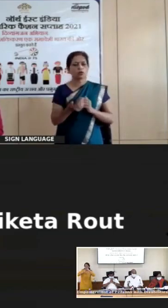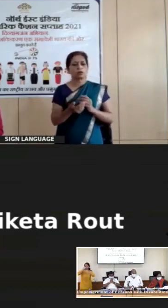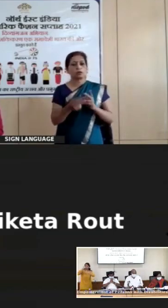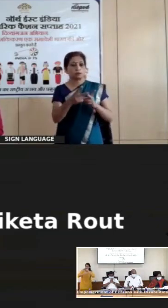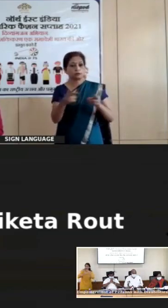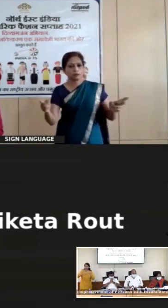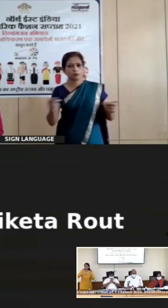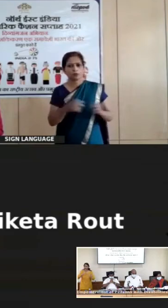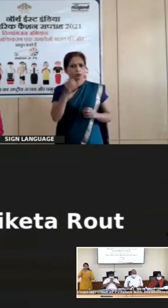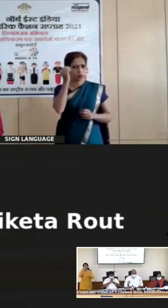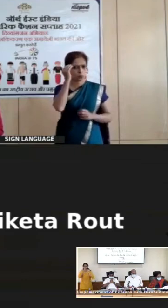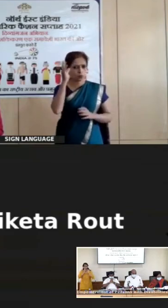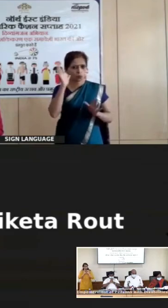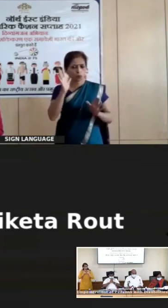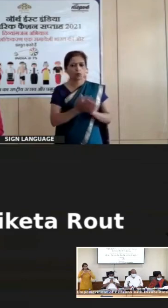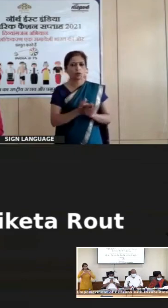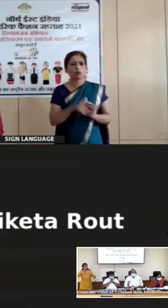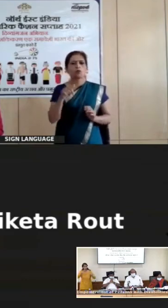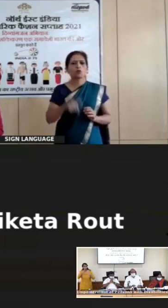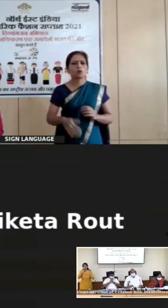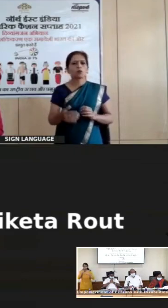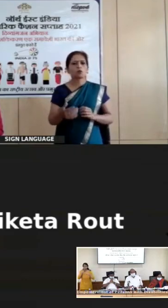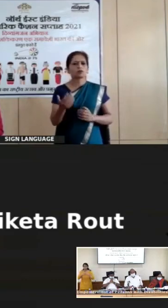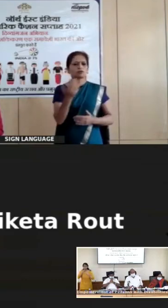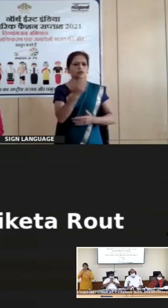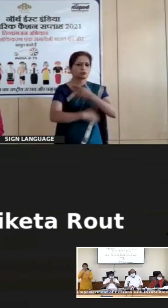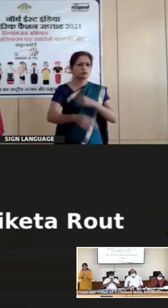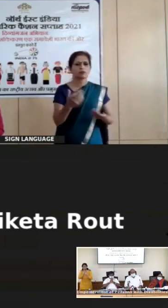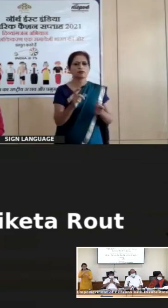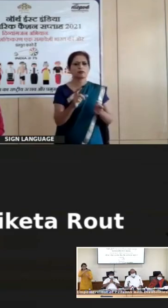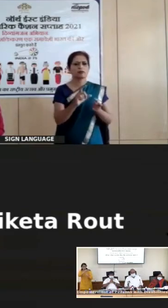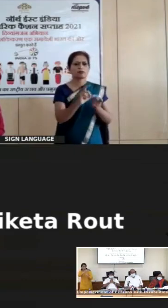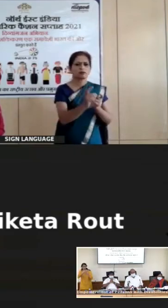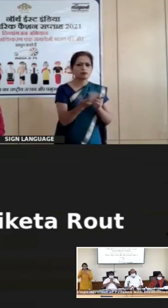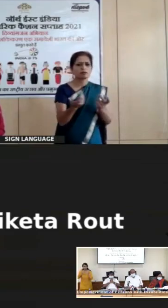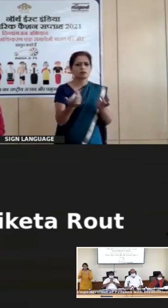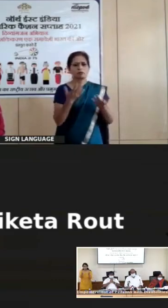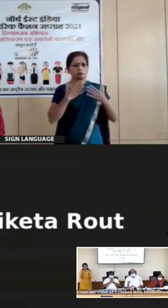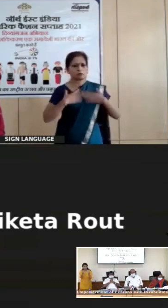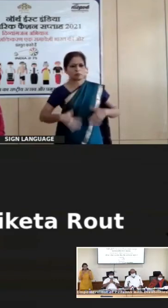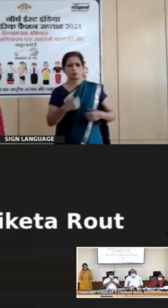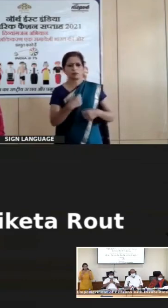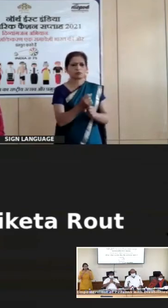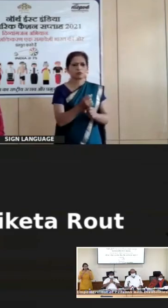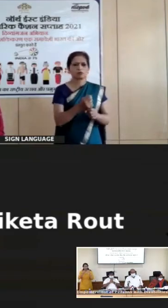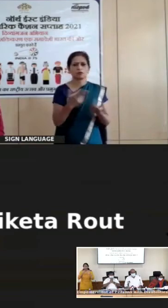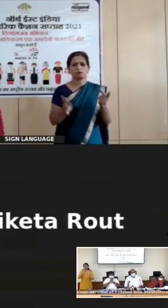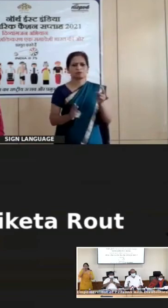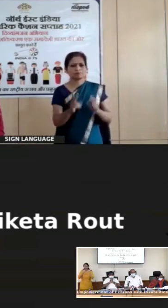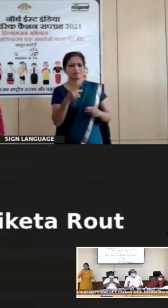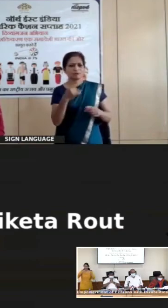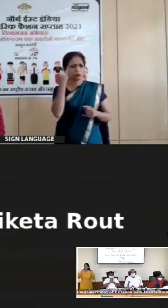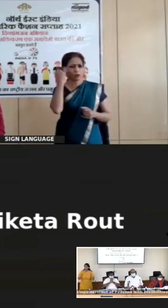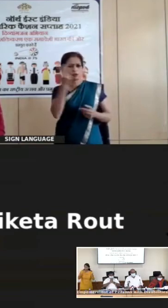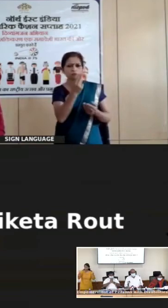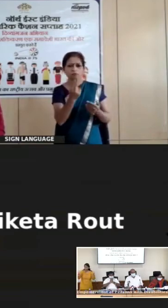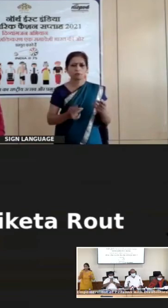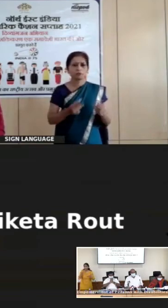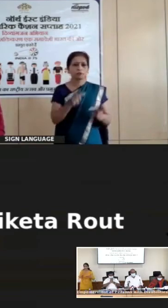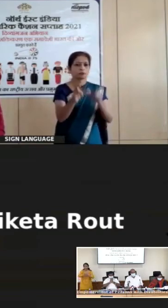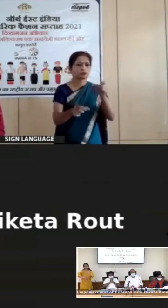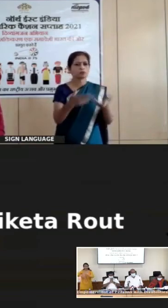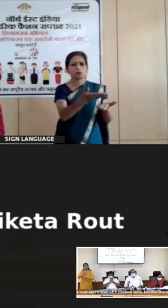में जन जागरूकता, इस क्षेत्र में दिव्यांग कारीगरों, शिल्पकारों, डिजाइनरों और अन्य कुशल जनशक्ति की पहचान,